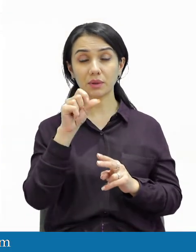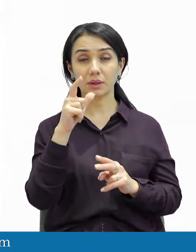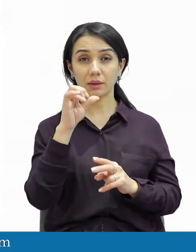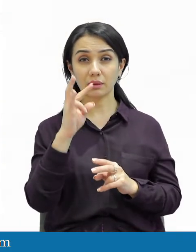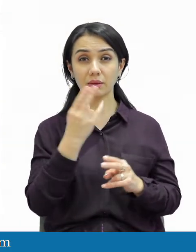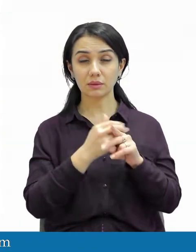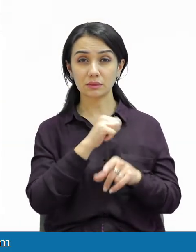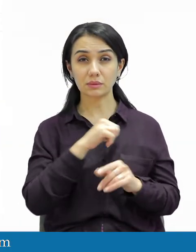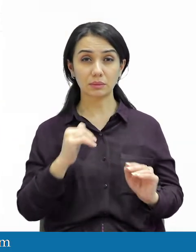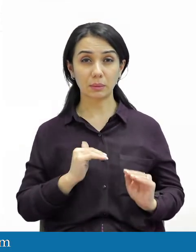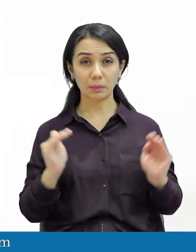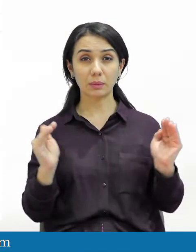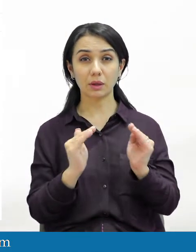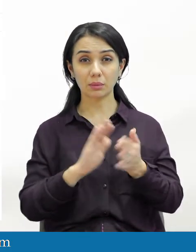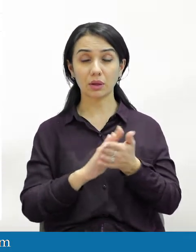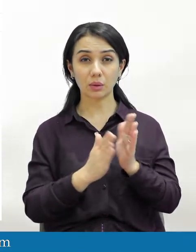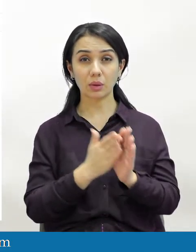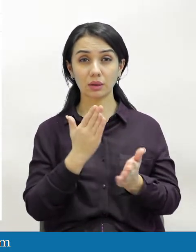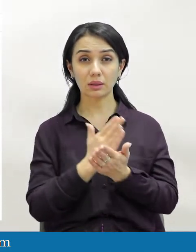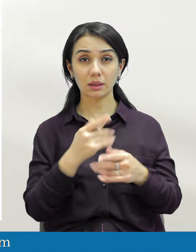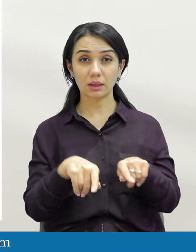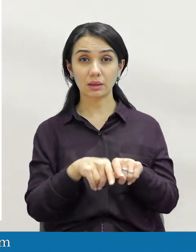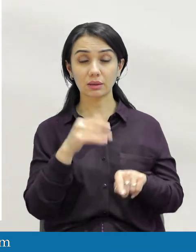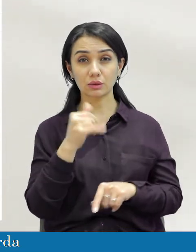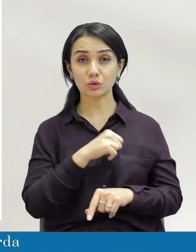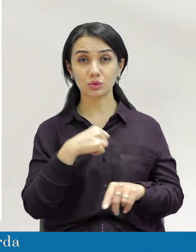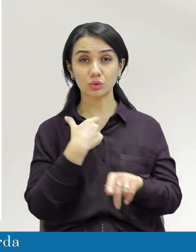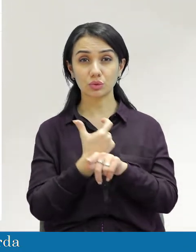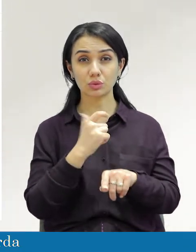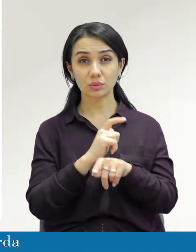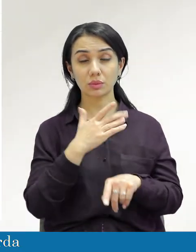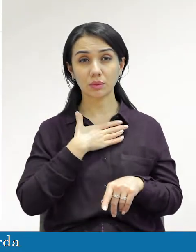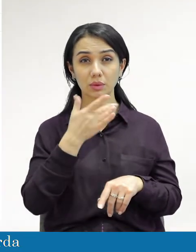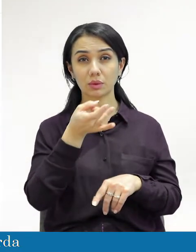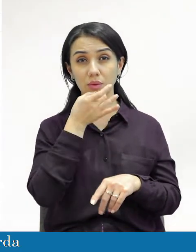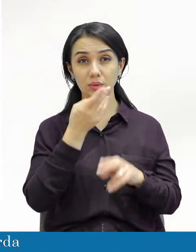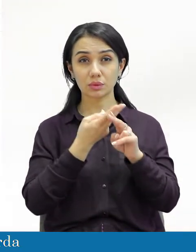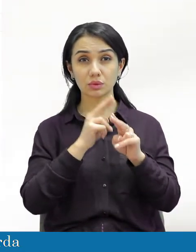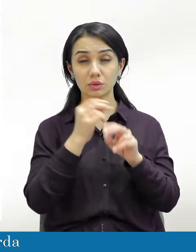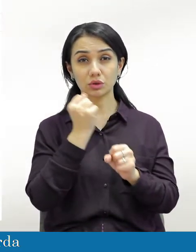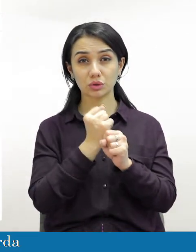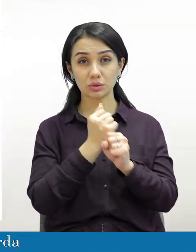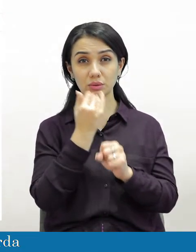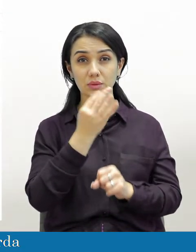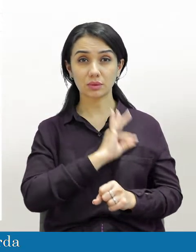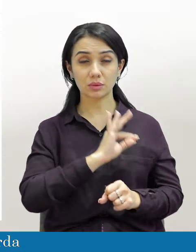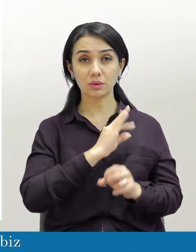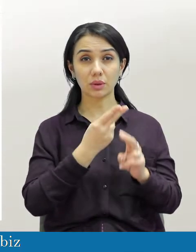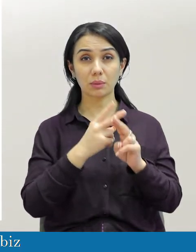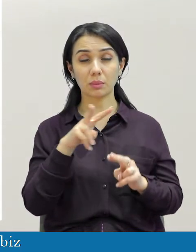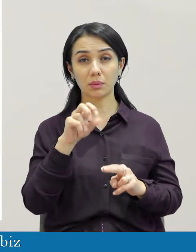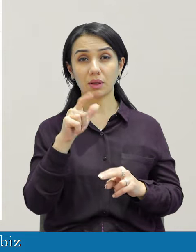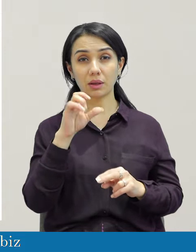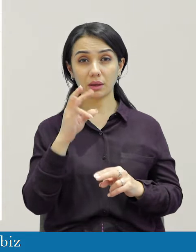juda ham minimal holatda keladigan va juda ham men yaxshi ko'rib ishlatadigan pluginlardan biri hisoblanadi va bu yerda